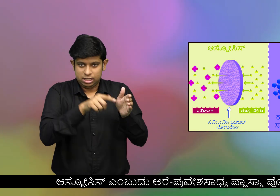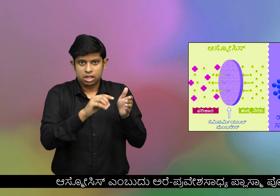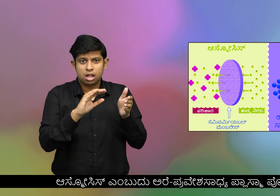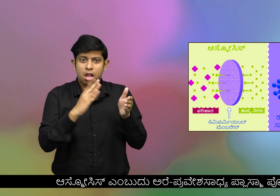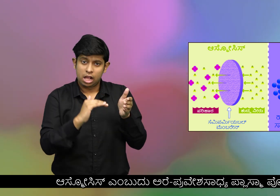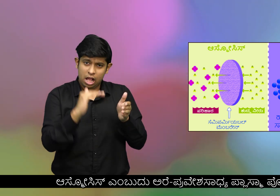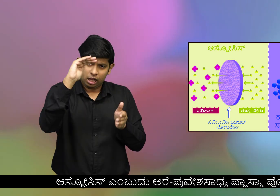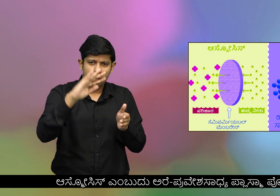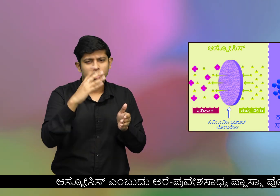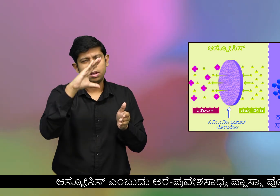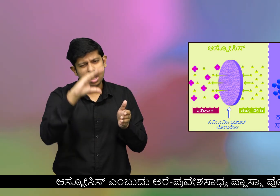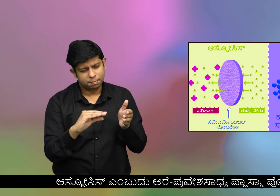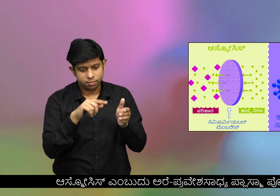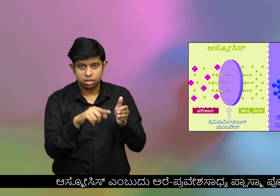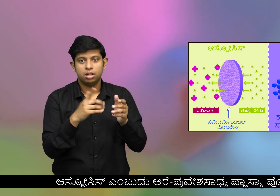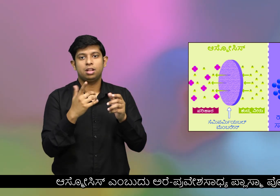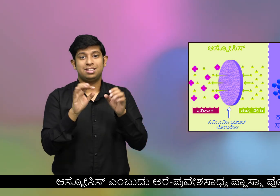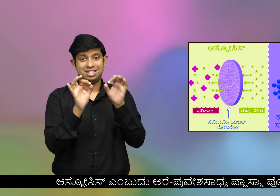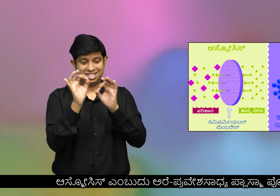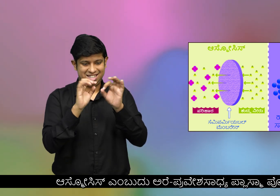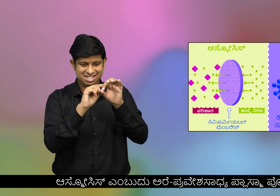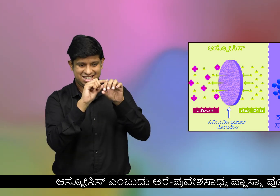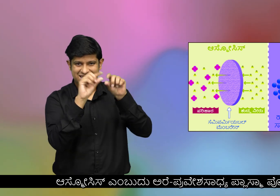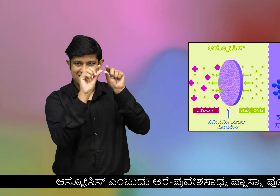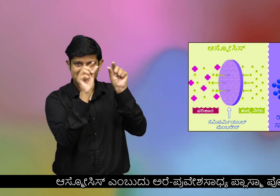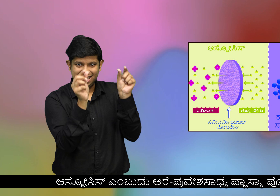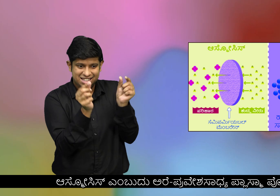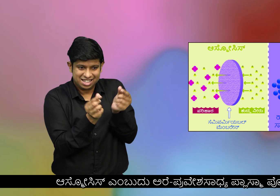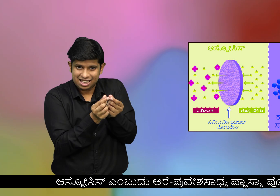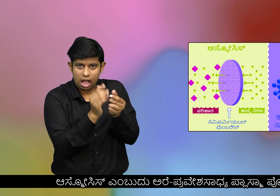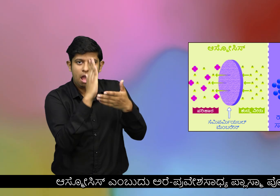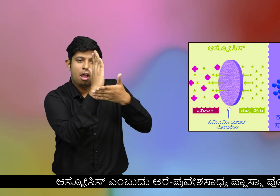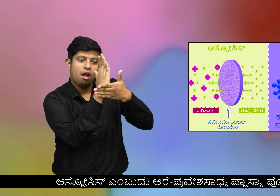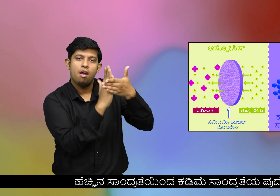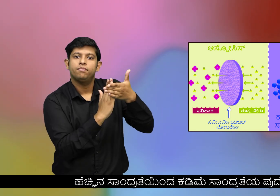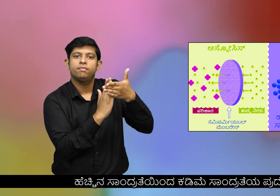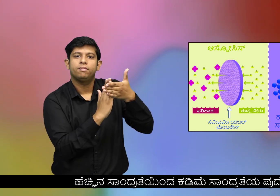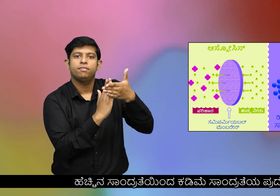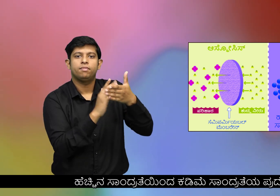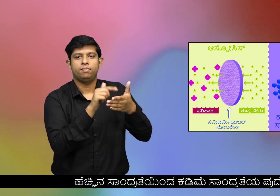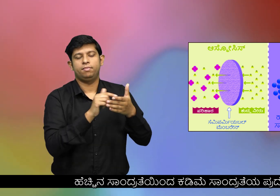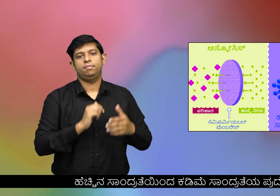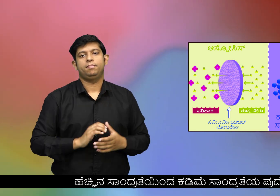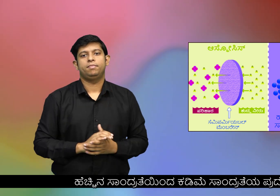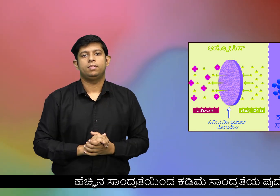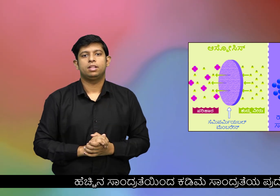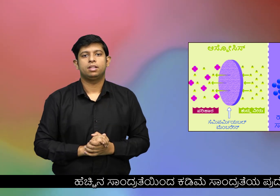ಆಸ್ಮೋಸಿಸ್ ಎಂಬುದು ಅರೆ ಪ್ರವೇಶ ಸಾಧ್ಯ ಪ್ಲಾಸ್ಮಾ ಪೊರೆಯಾದಂಥ ಹೆಚ್ಚಿನ ಸಾಂದ್ರತೆಯಿಂದ ಕಡಿಮೆ